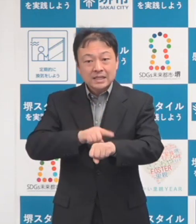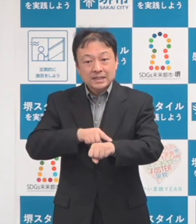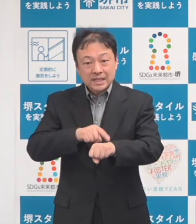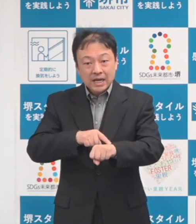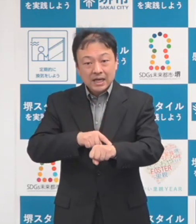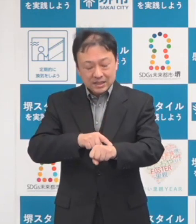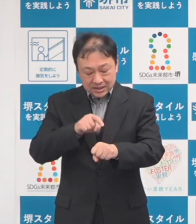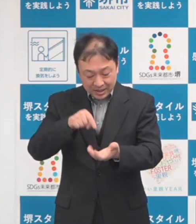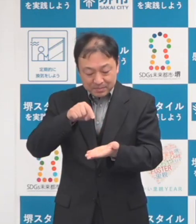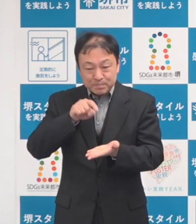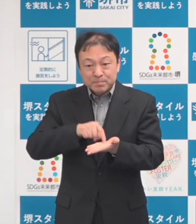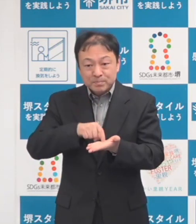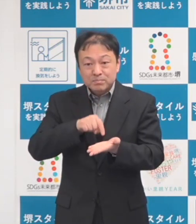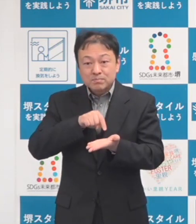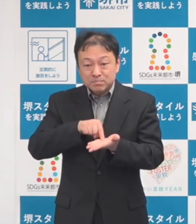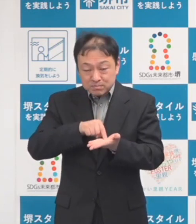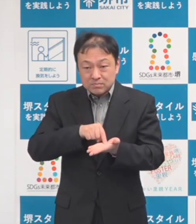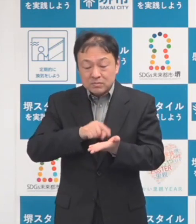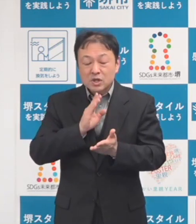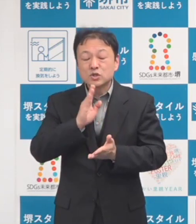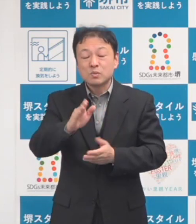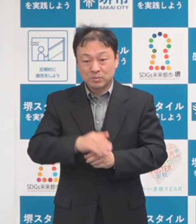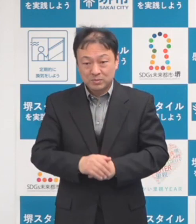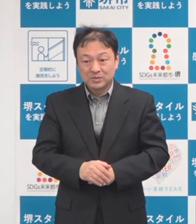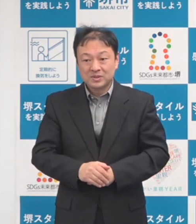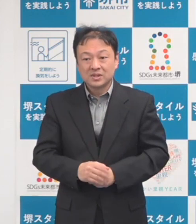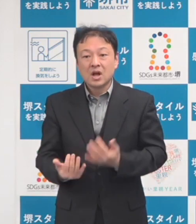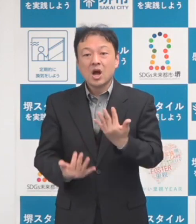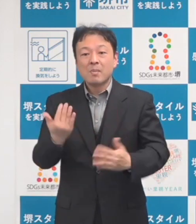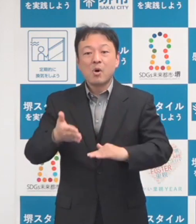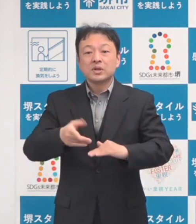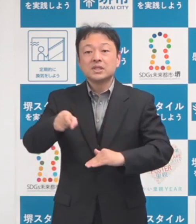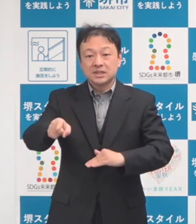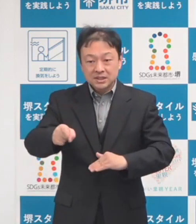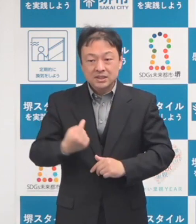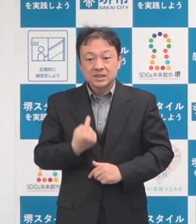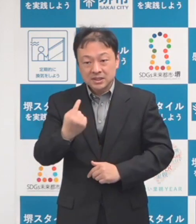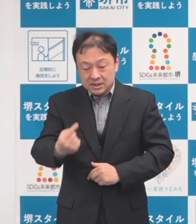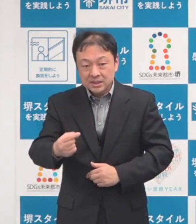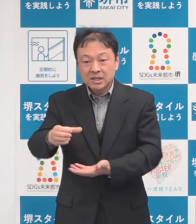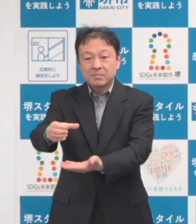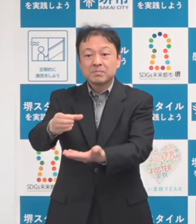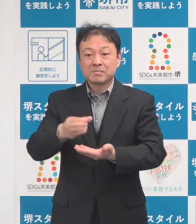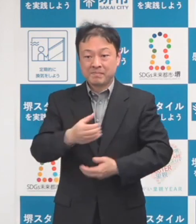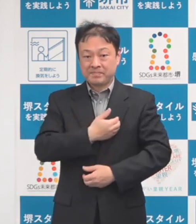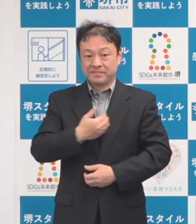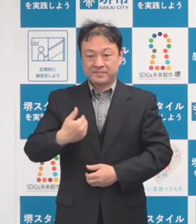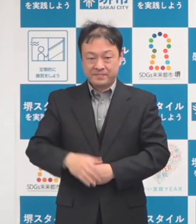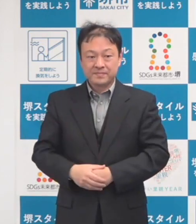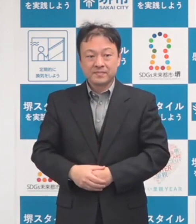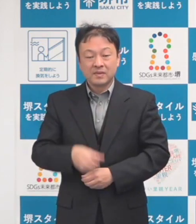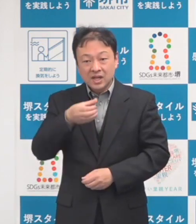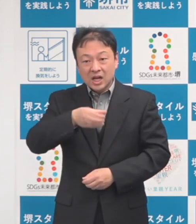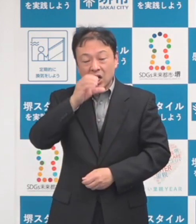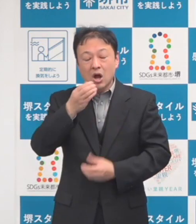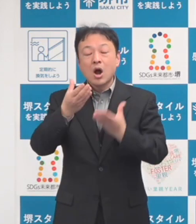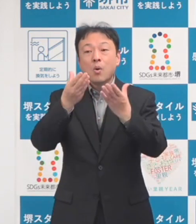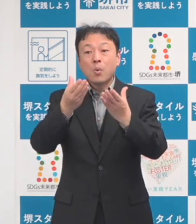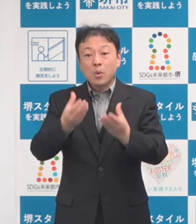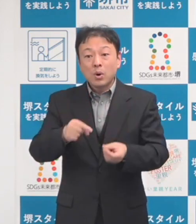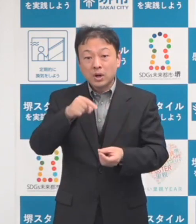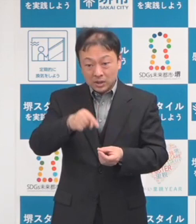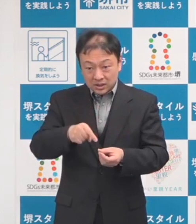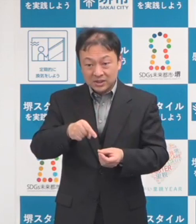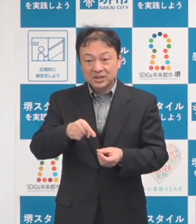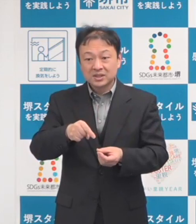コーヒーを注文しますと森のキッチンで受け取ることができます。飲んだ後のマイボトル返却、こ